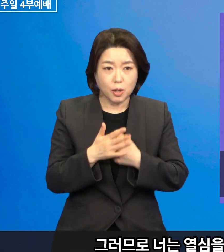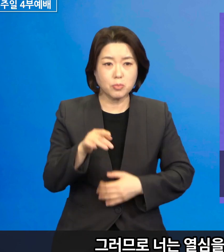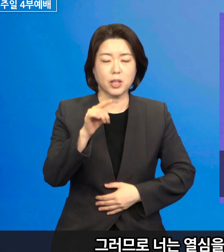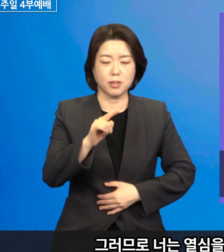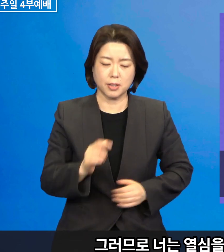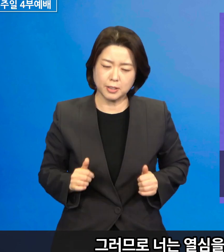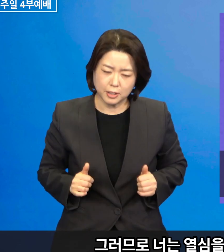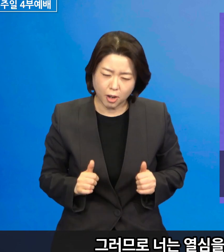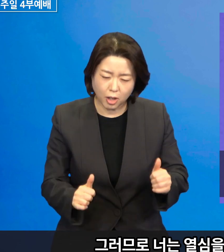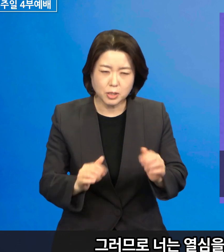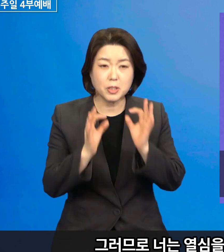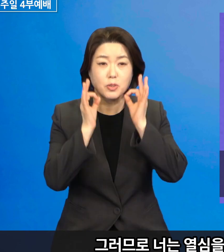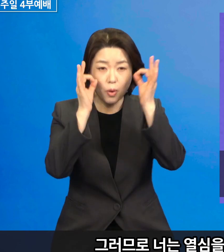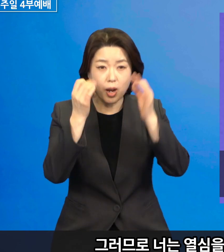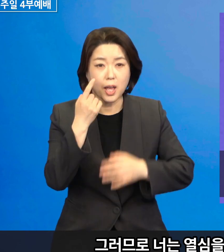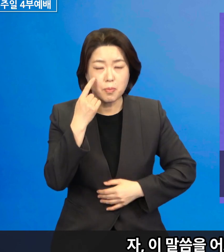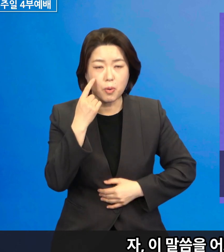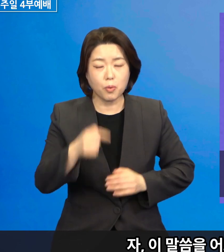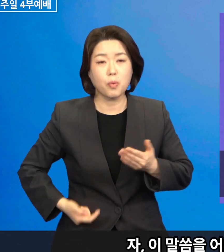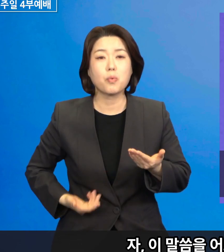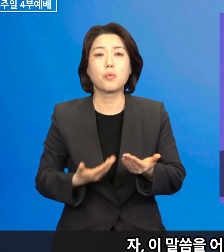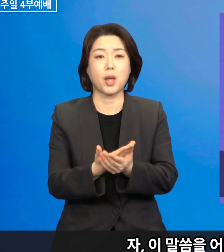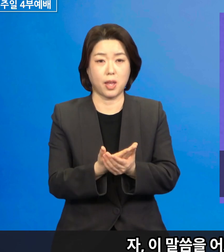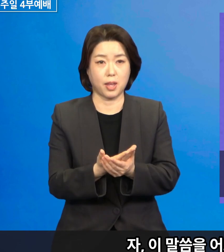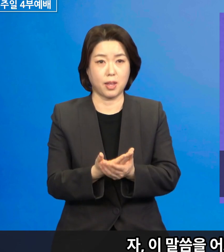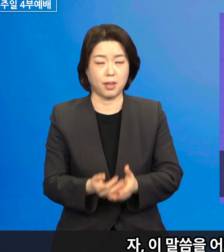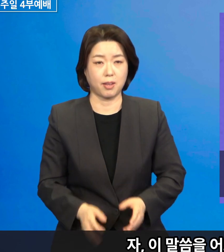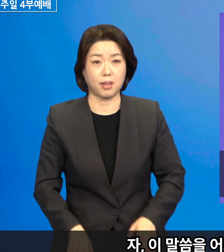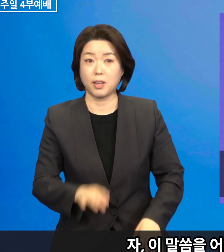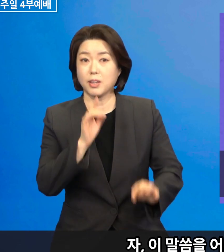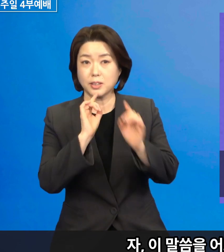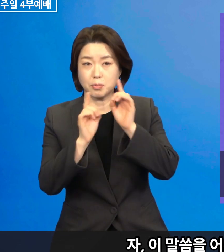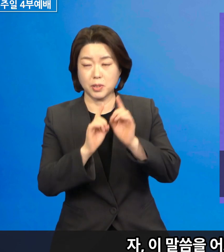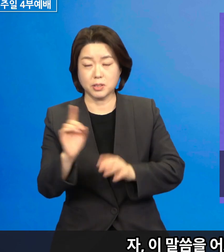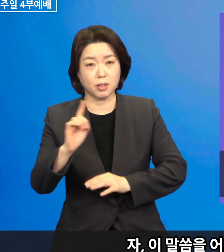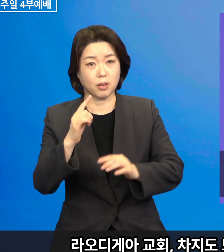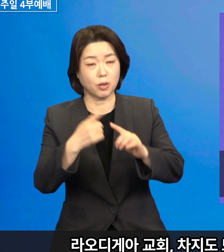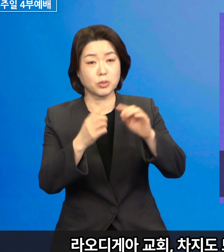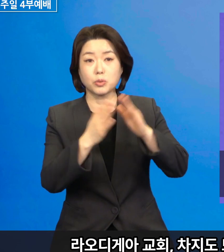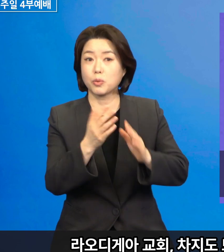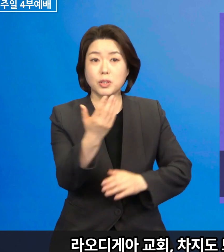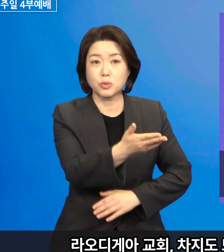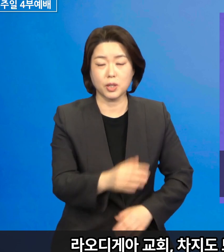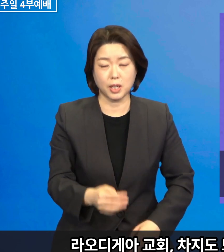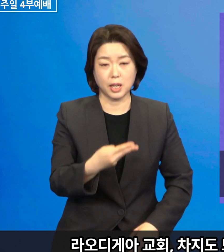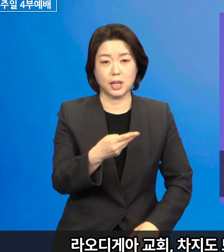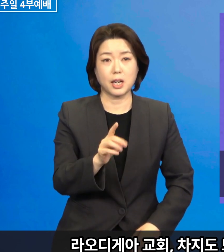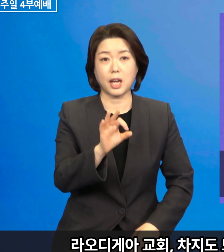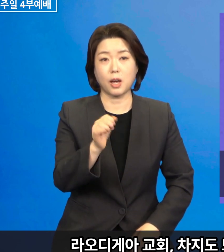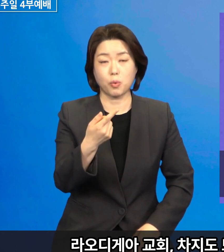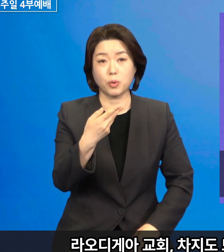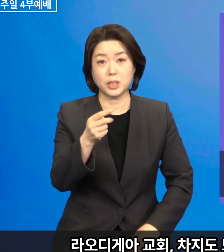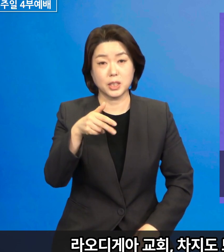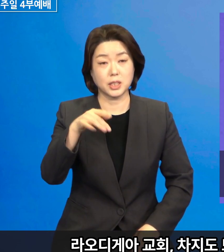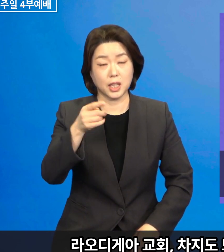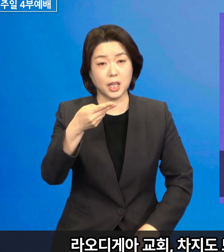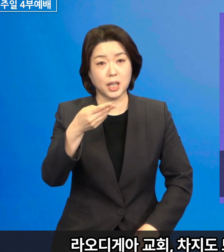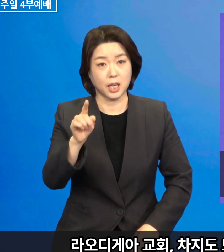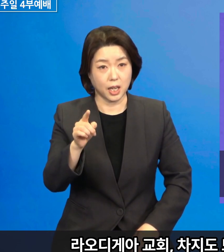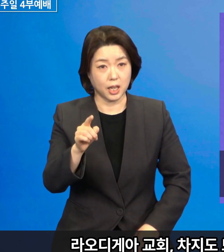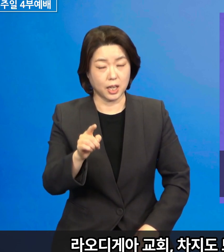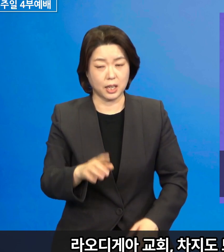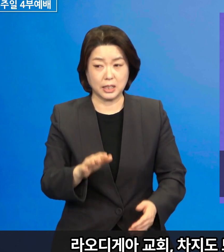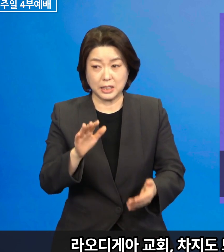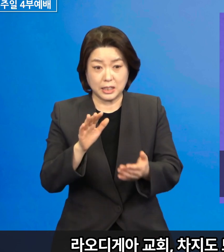열심을 내어 노력하고 회개해라. 자, 이 말씀을 어느 교회에게 주었냐면 라오디게아 교회,